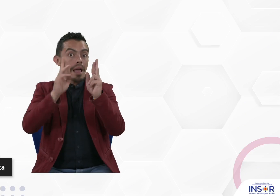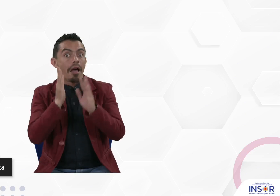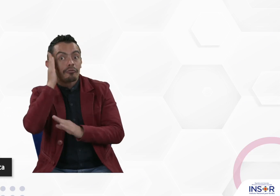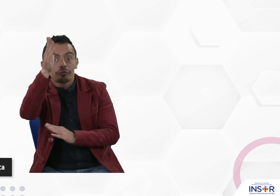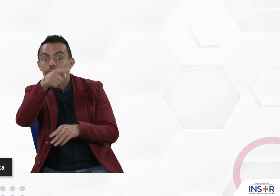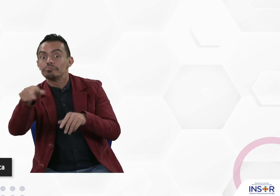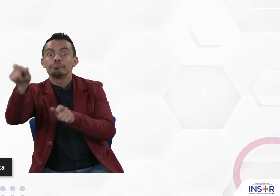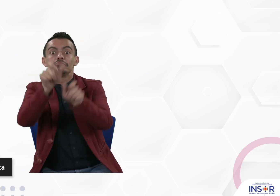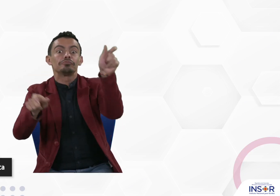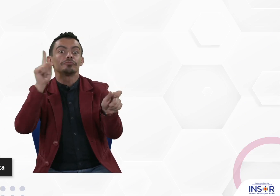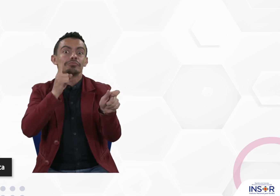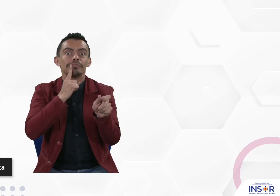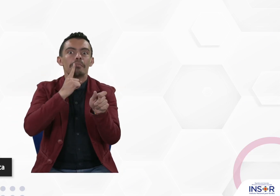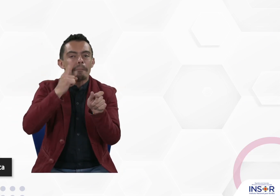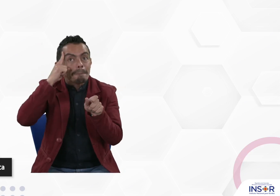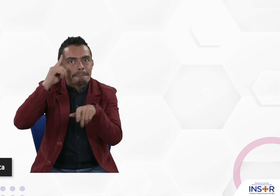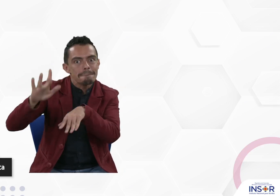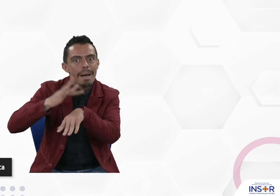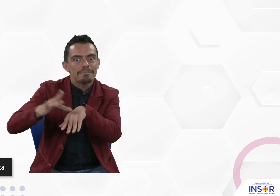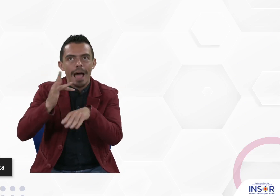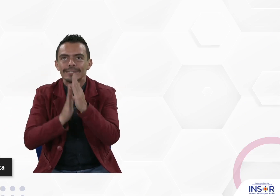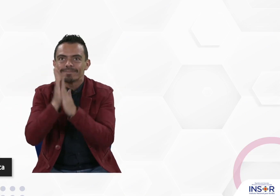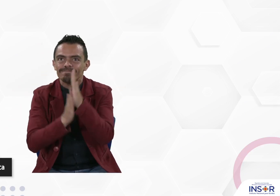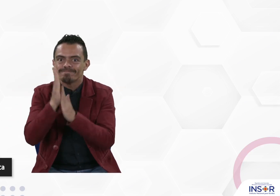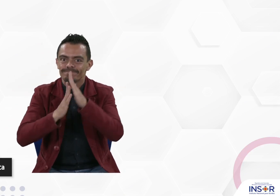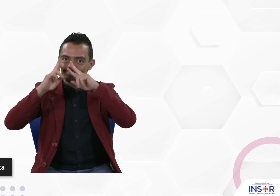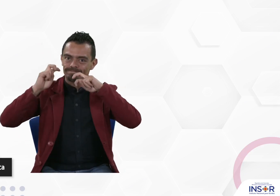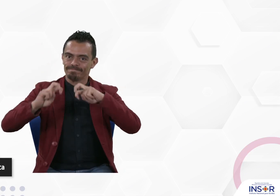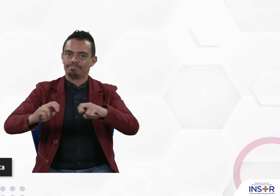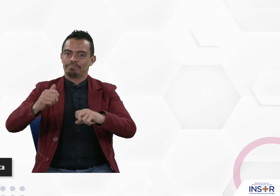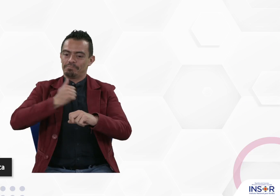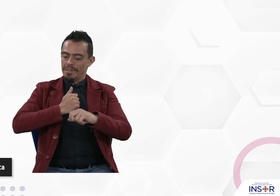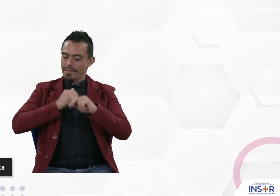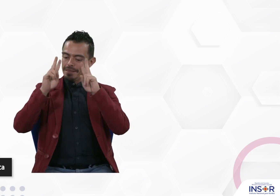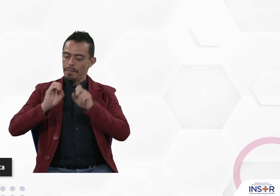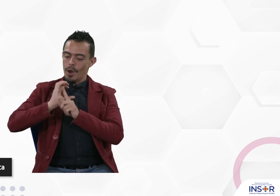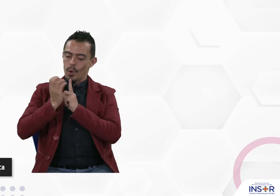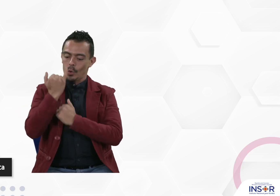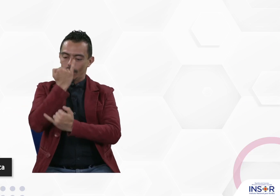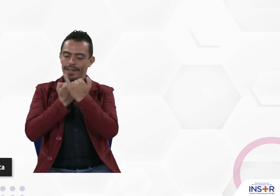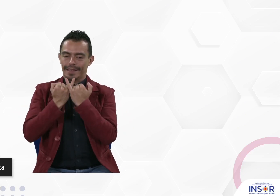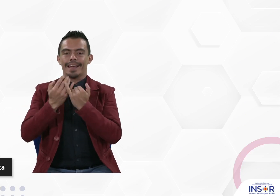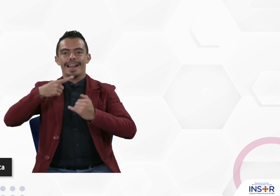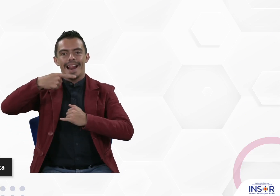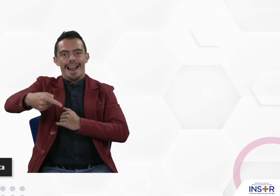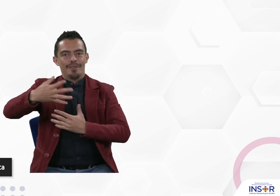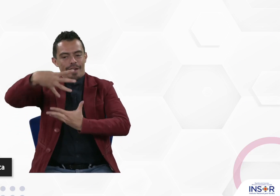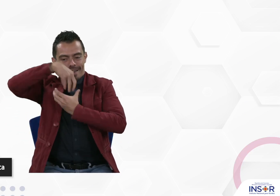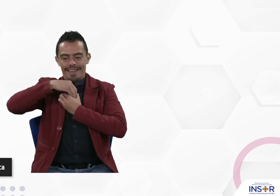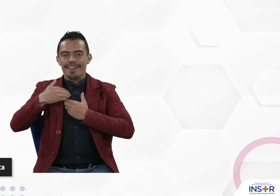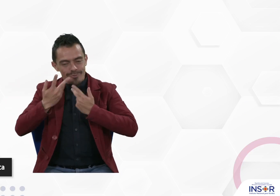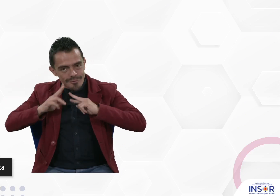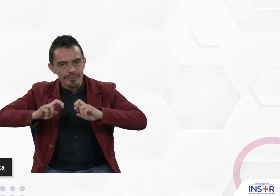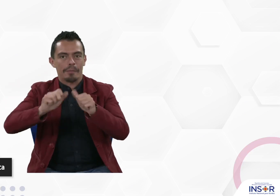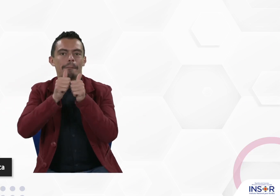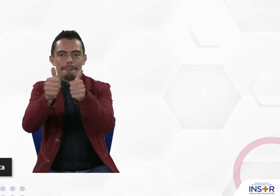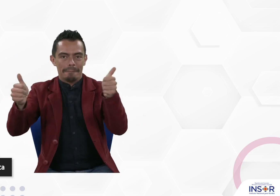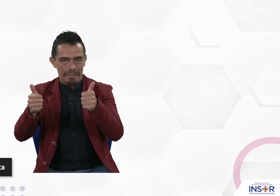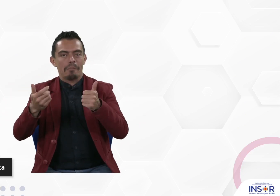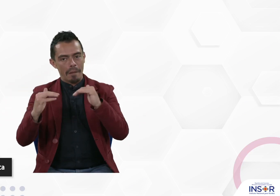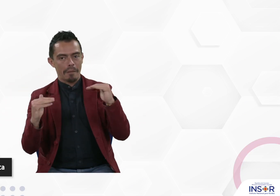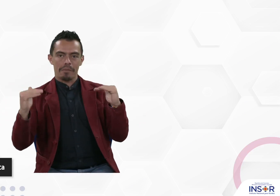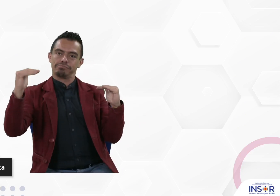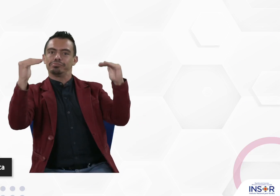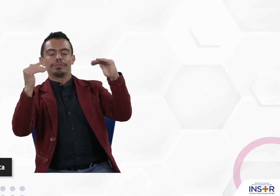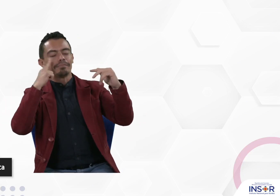campos de investigación. Así que animar también a los quienes están cursando sus programas de formación a que se animen a la formulación